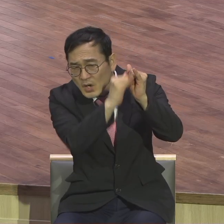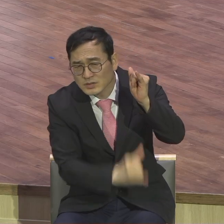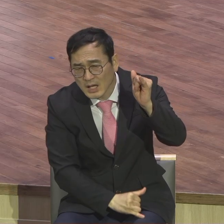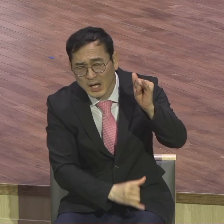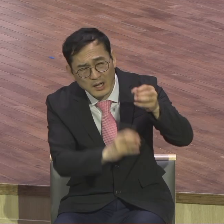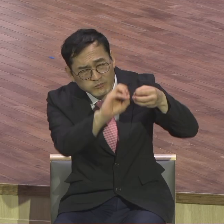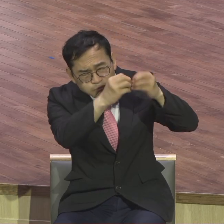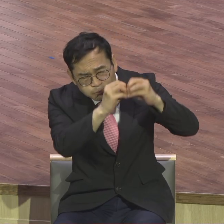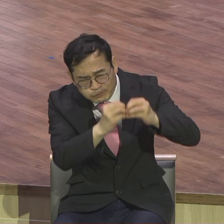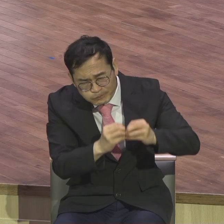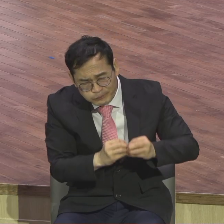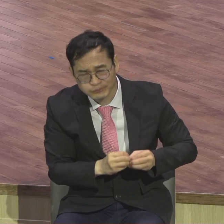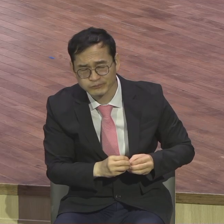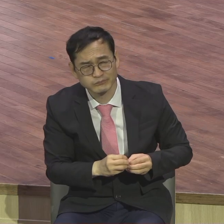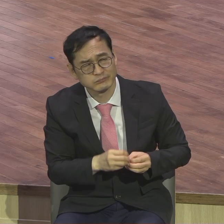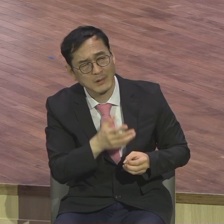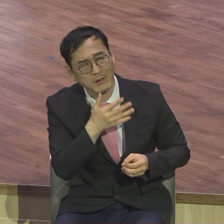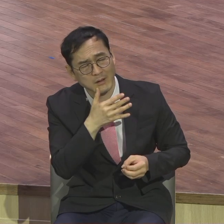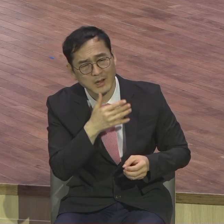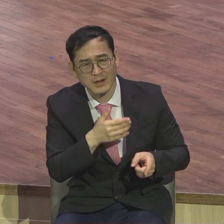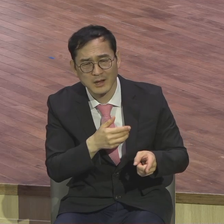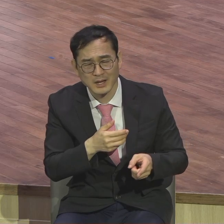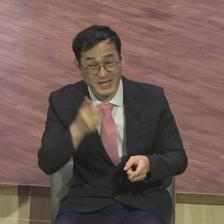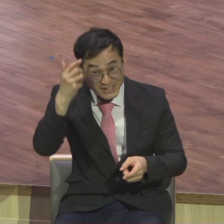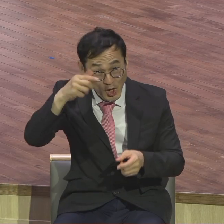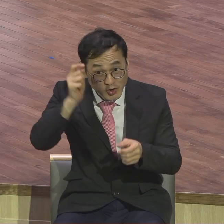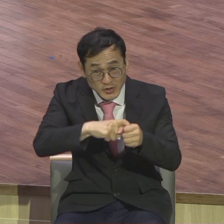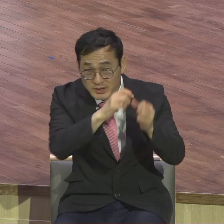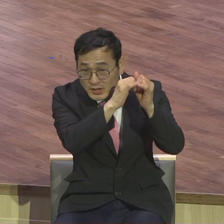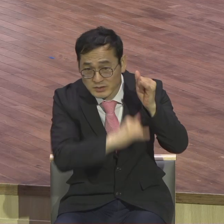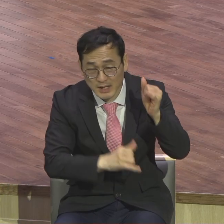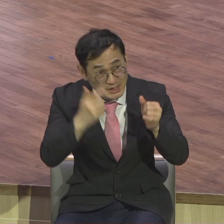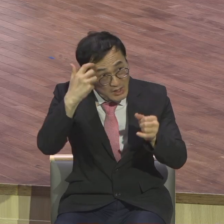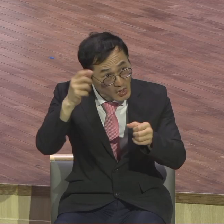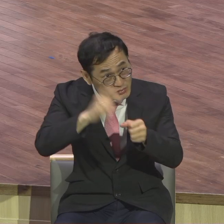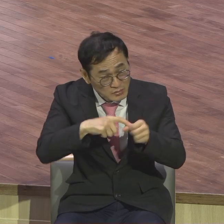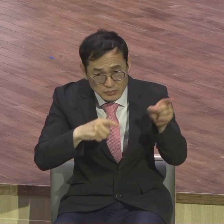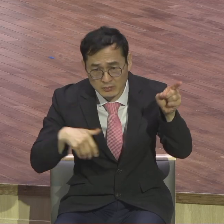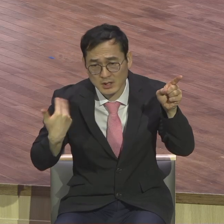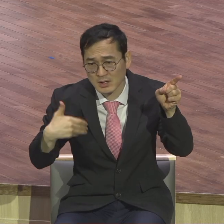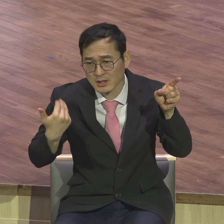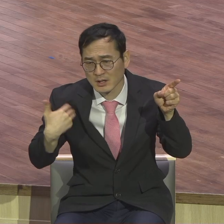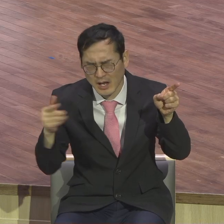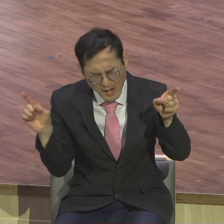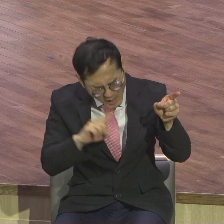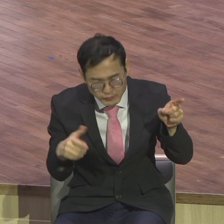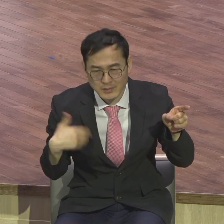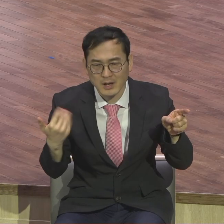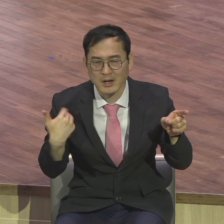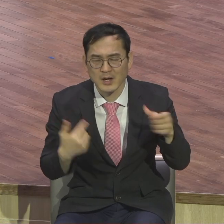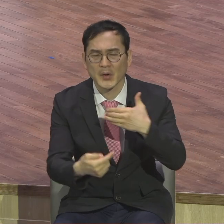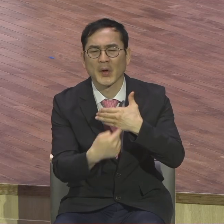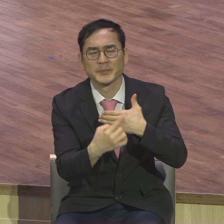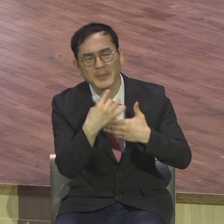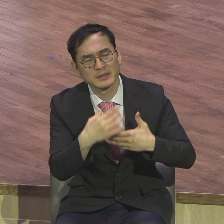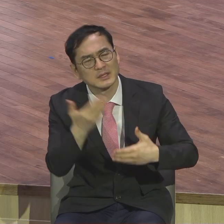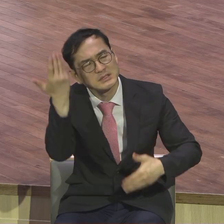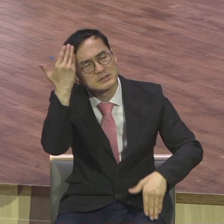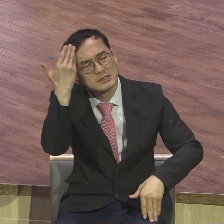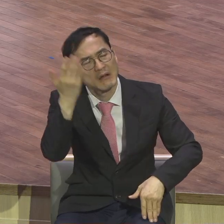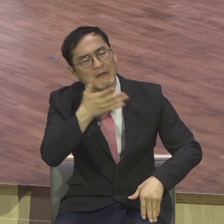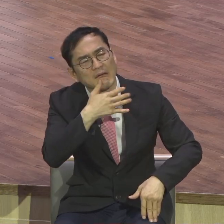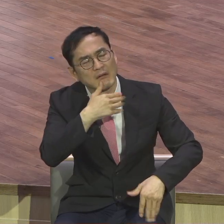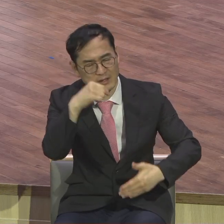사람들은요. 영적으로 깨닫지를 못해요. 참 세마의